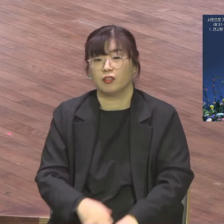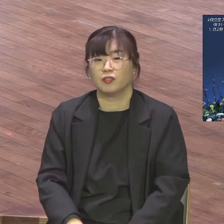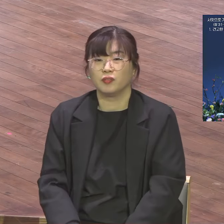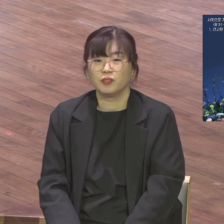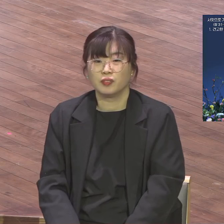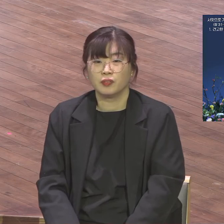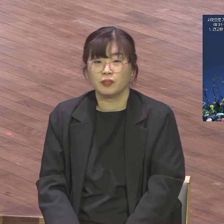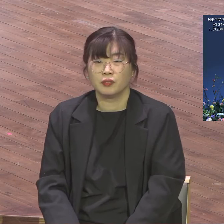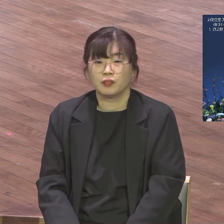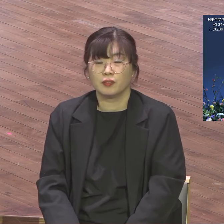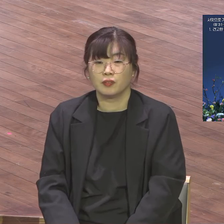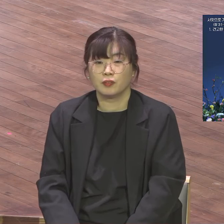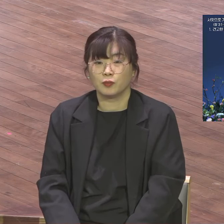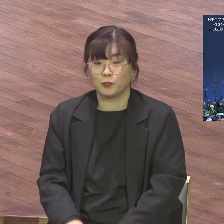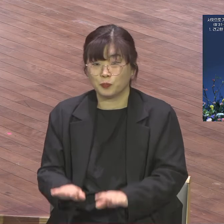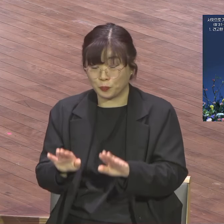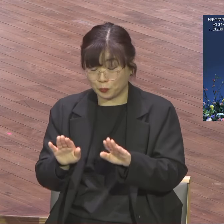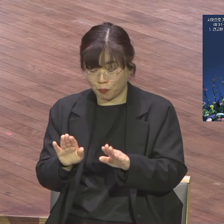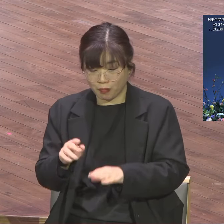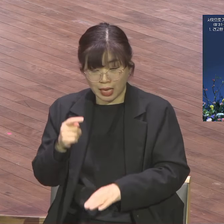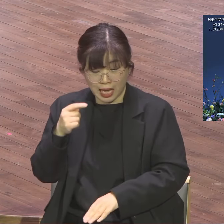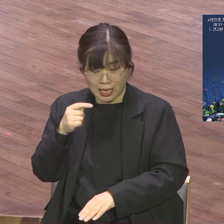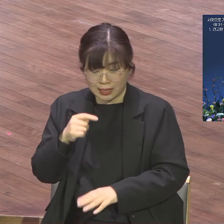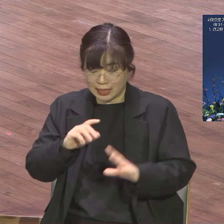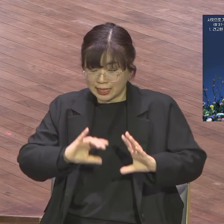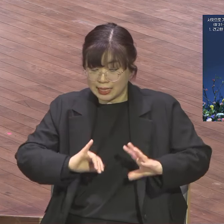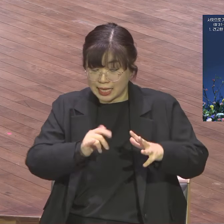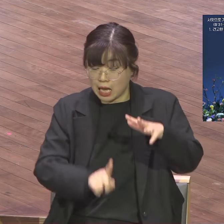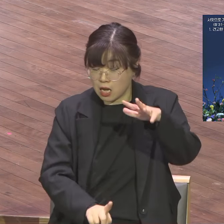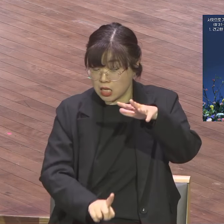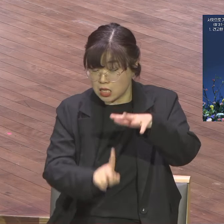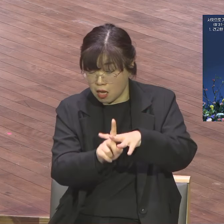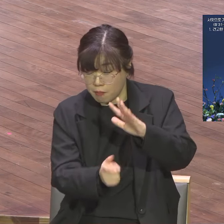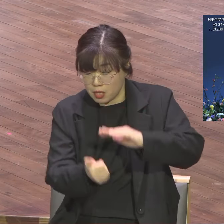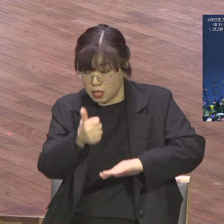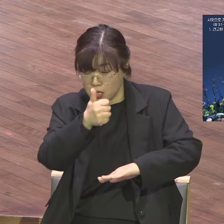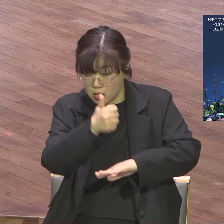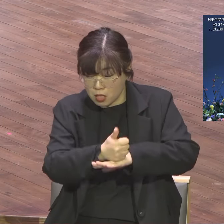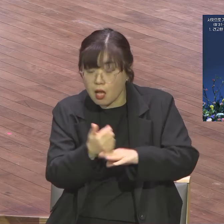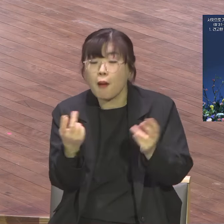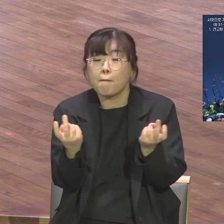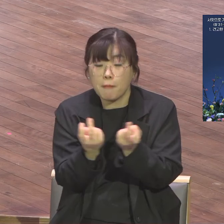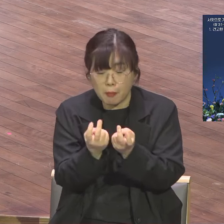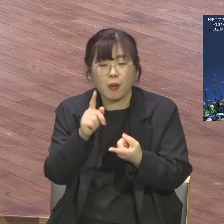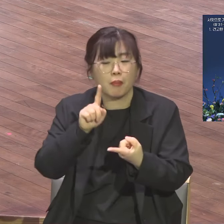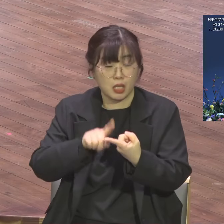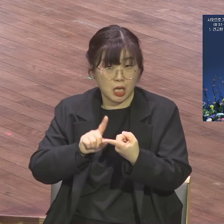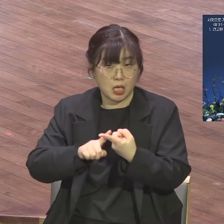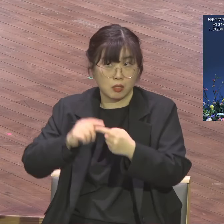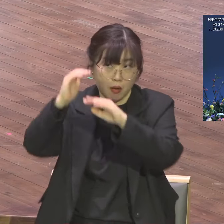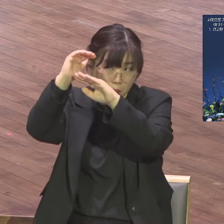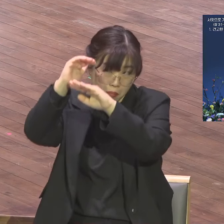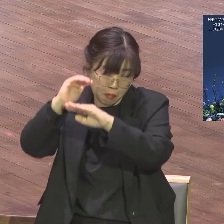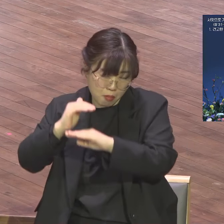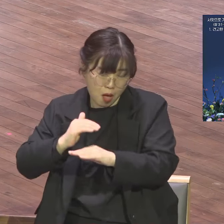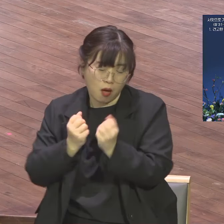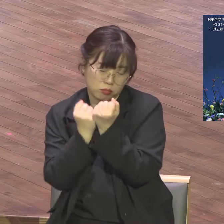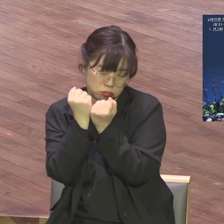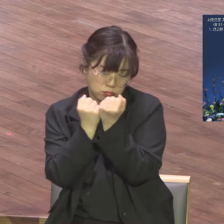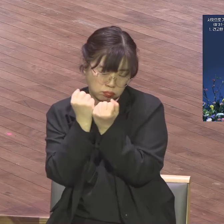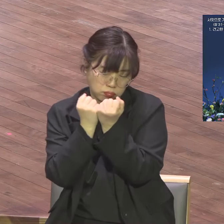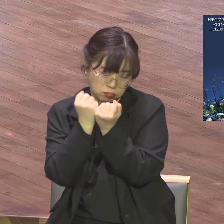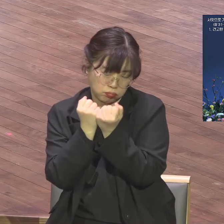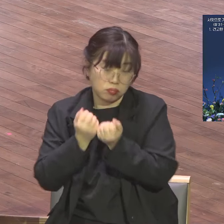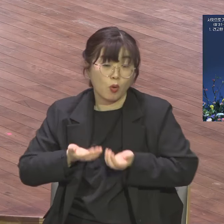통해서 스미스로 가는 길, 참된 인생 성공의 비결을 여기서 전해주고 있습니다.